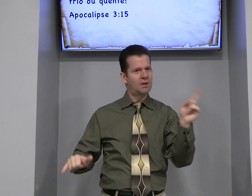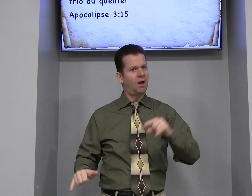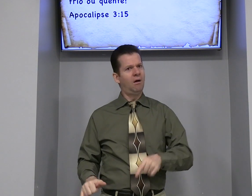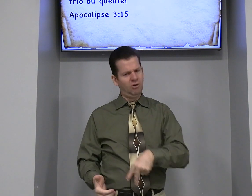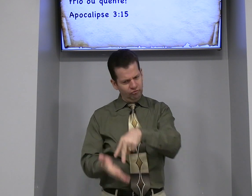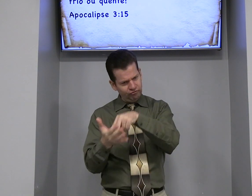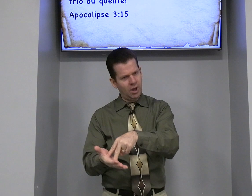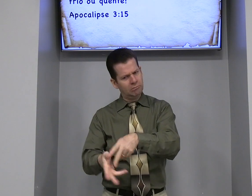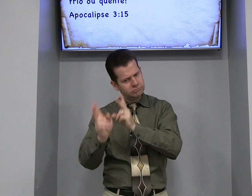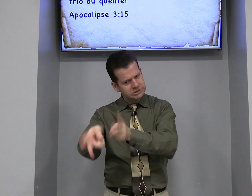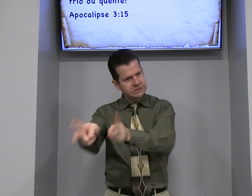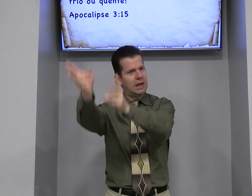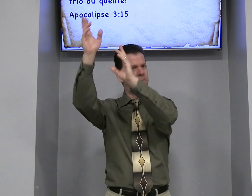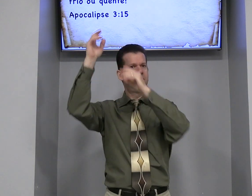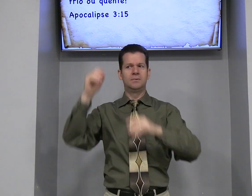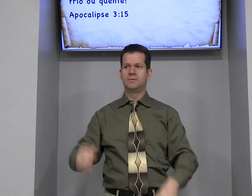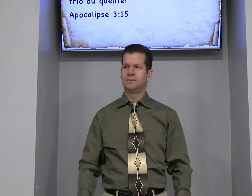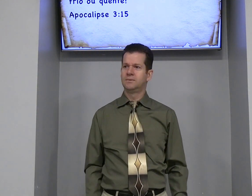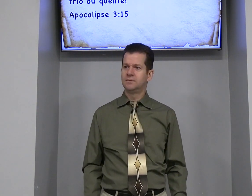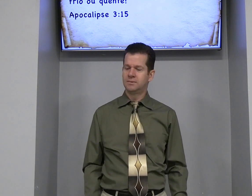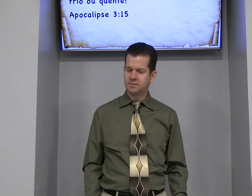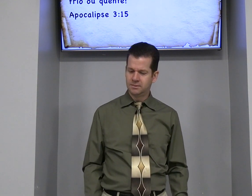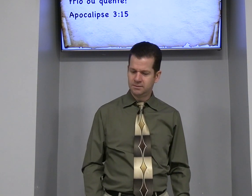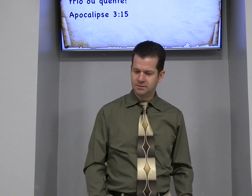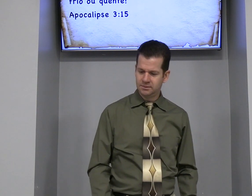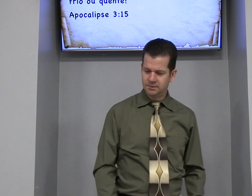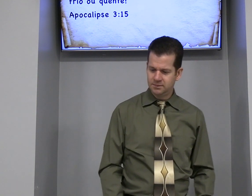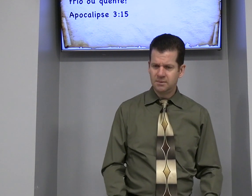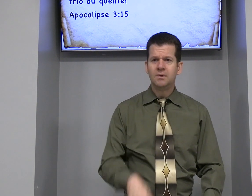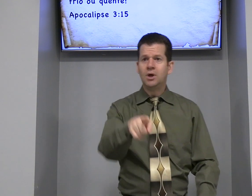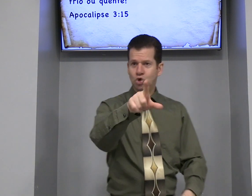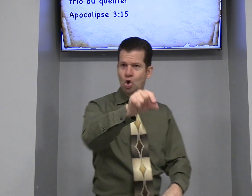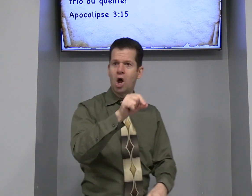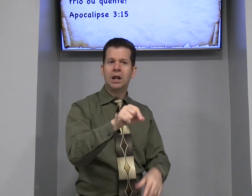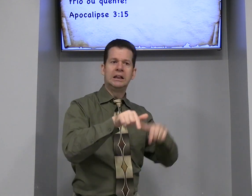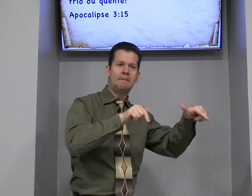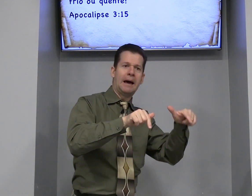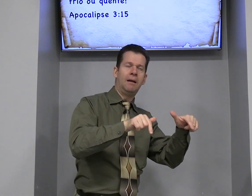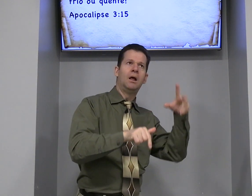frequentar firme. Não é de vez em quando. Precisa ser fiel e frequentar todos os cultos.